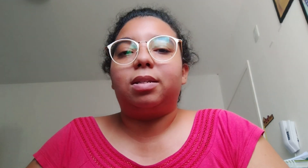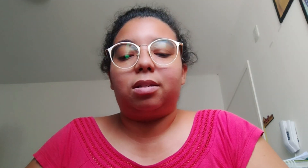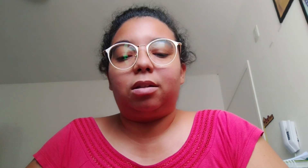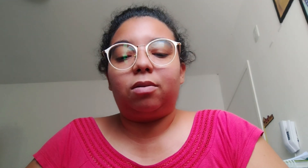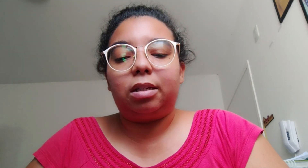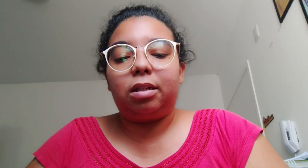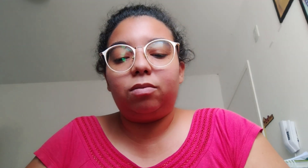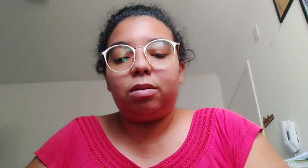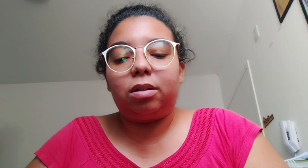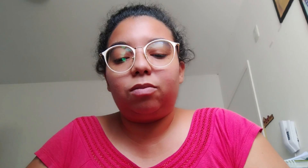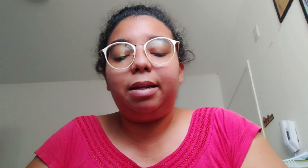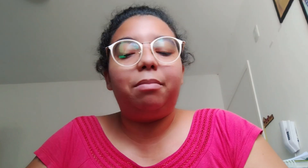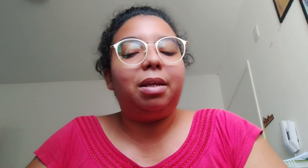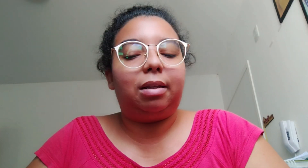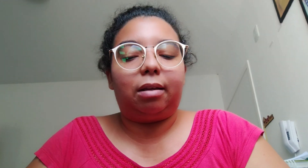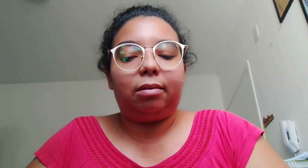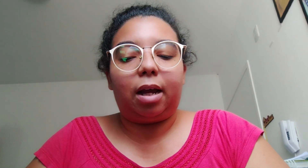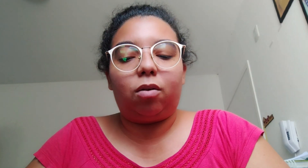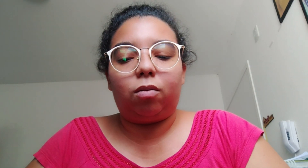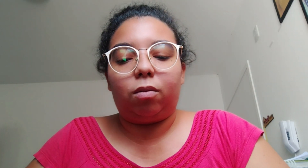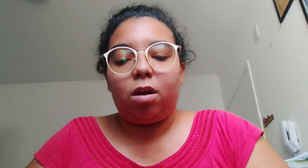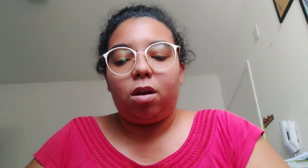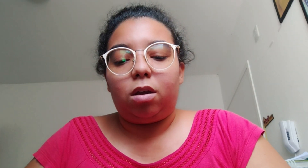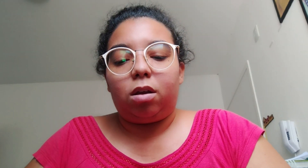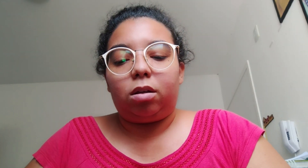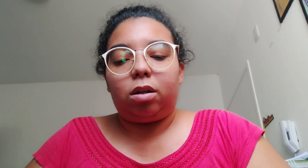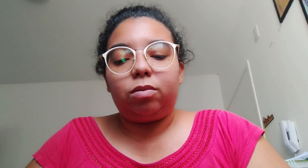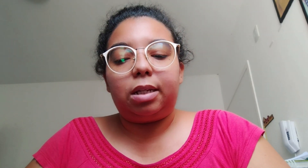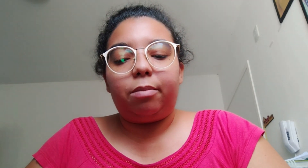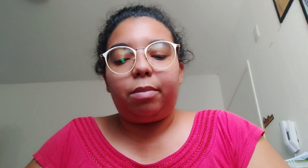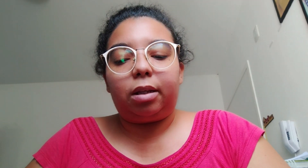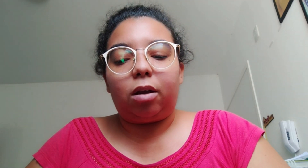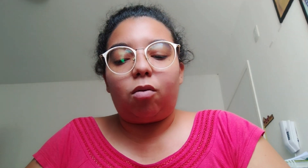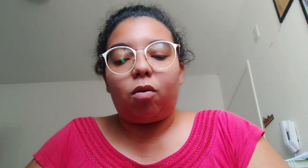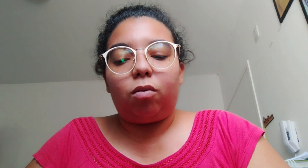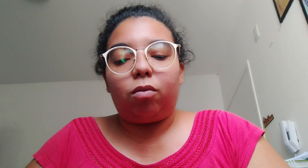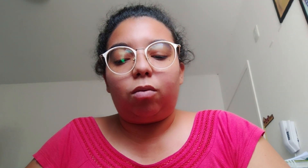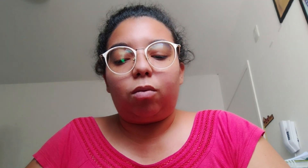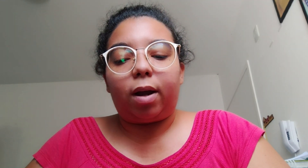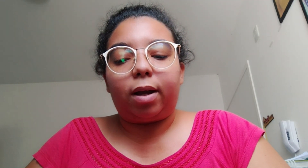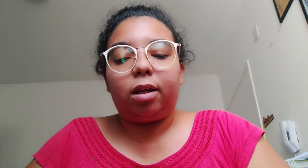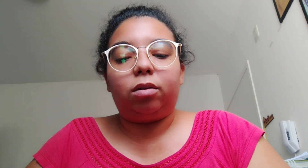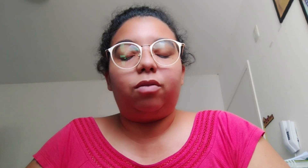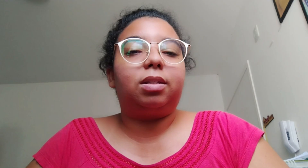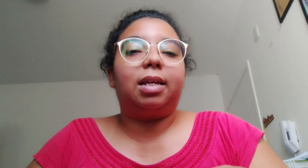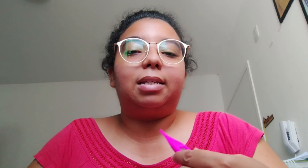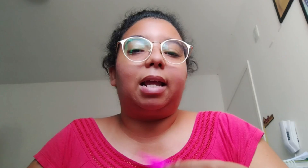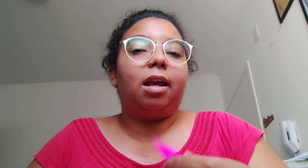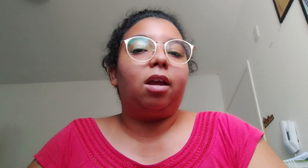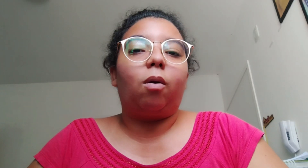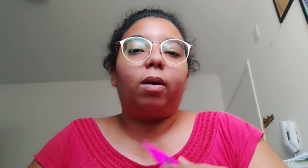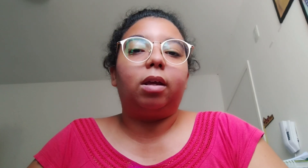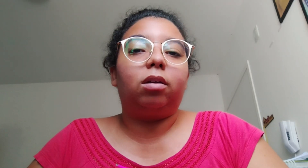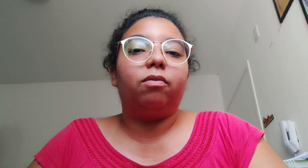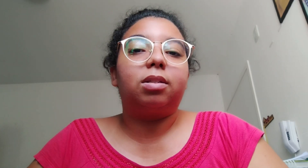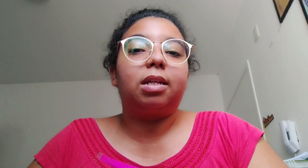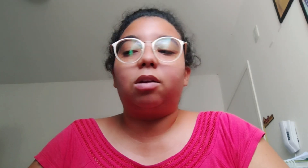coisas. Então, assim, não se limitem, tá? Não se limitem com aquilo que vocês têm, com aquilo que vocês não